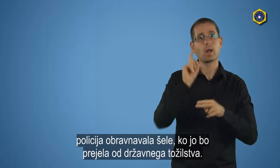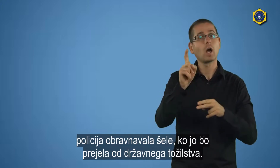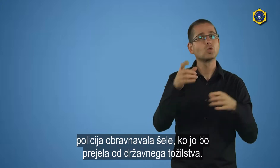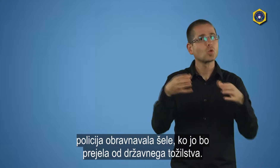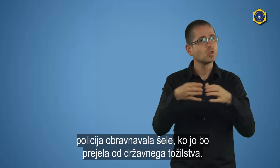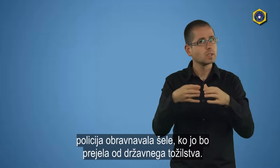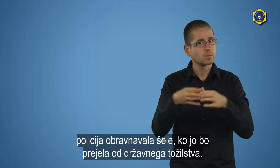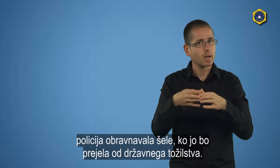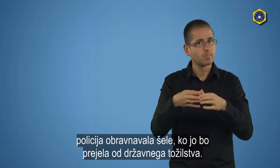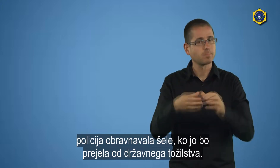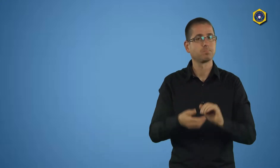tožilstva.